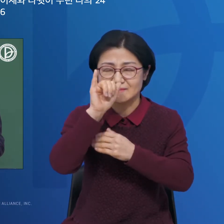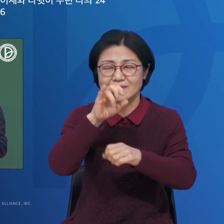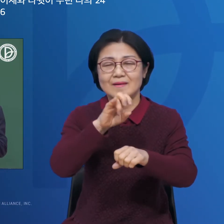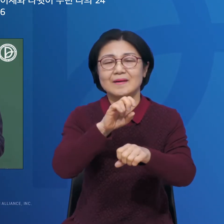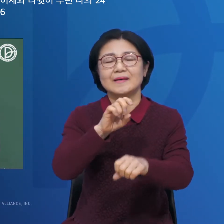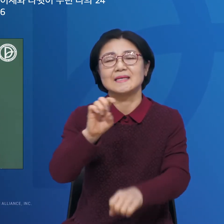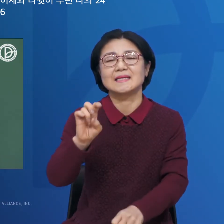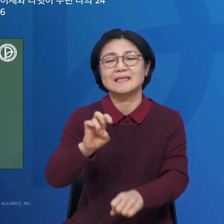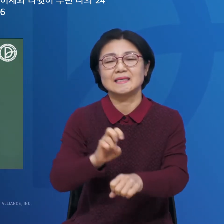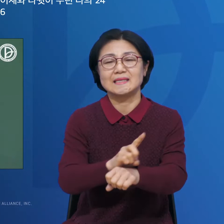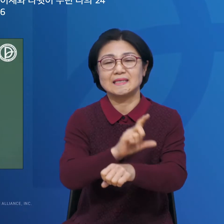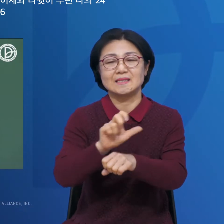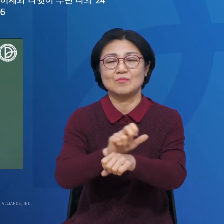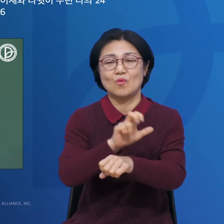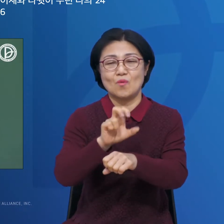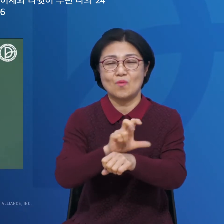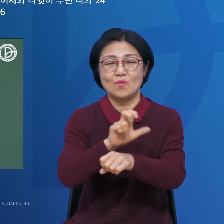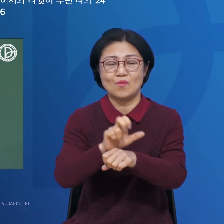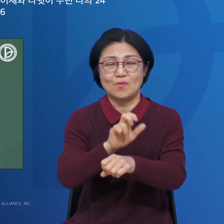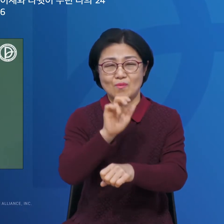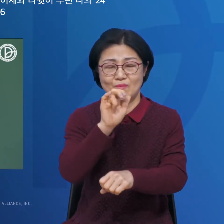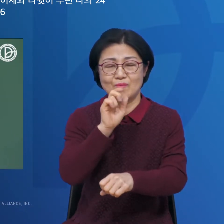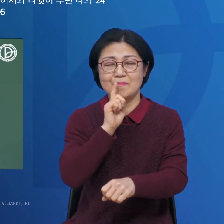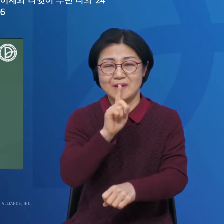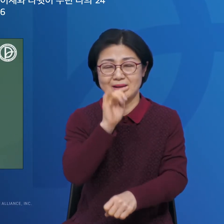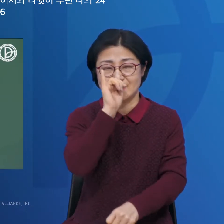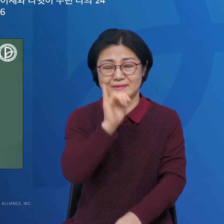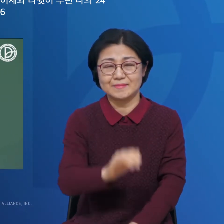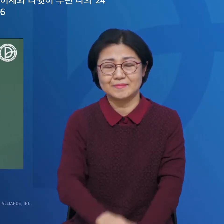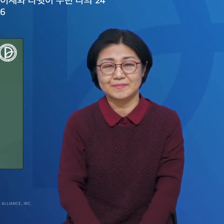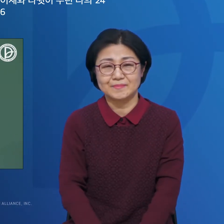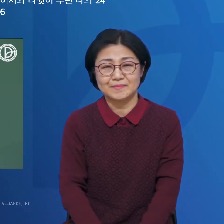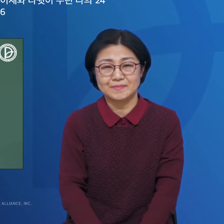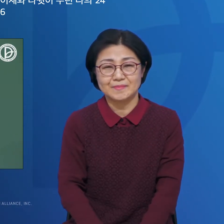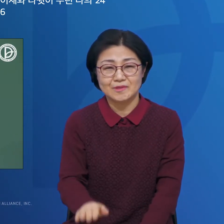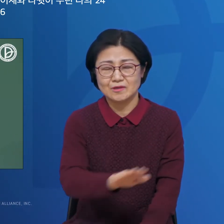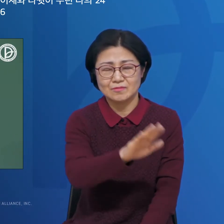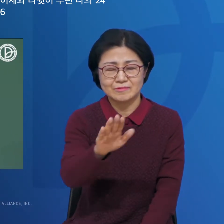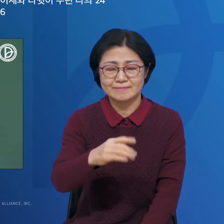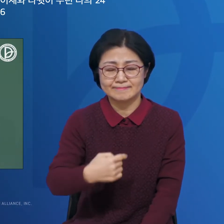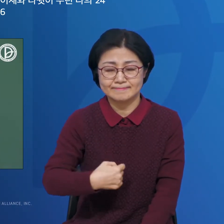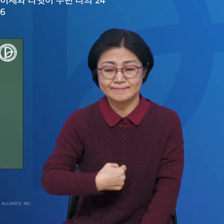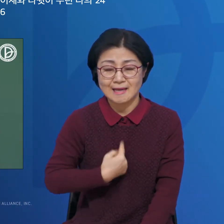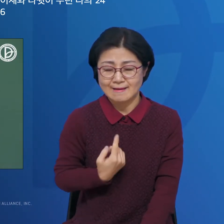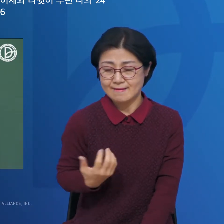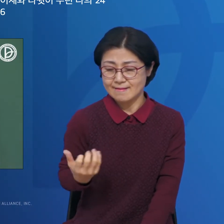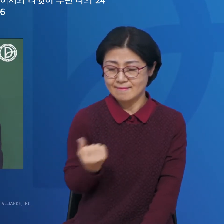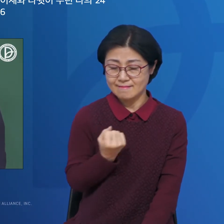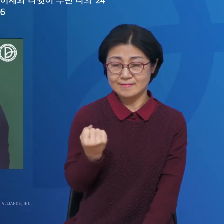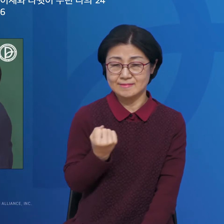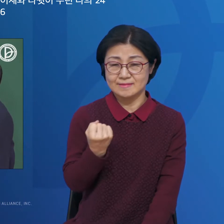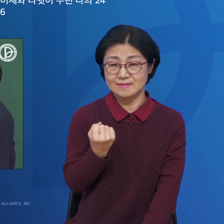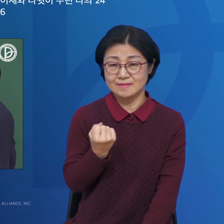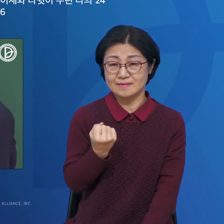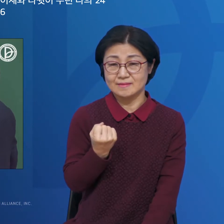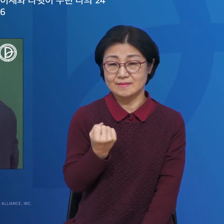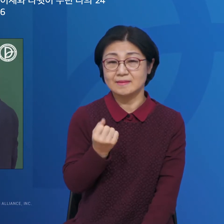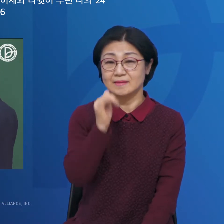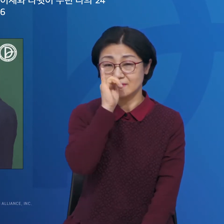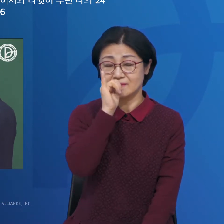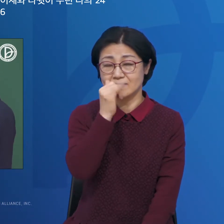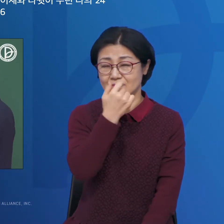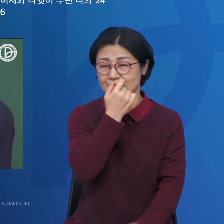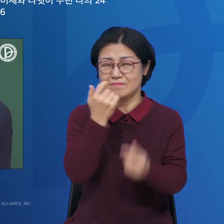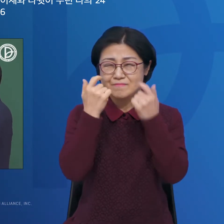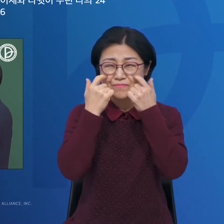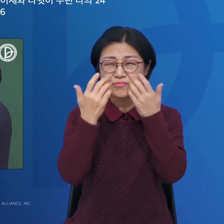25 hours. 여러분이 누릴 자격을 분명히 가지고 있습니다. And so you already have the conditions to enjoy this.